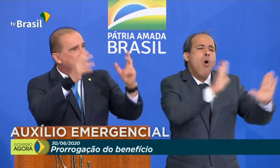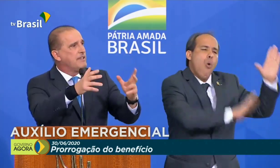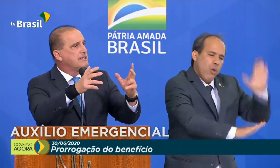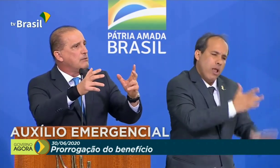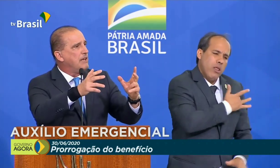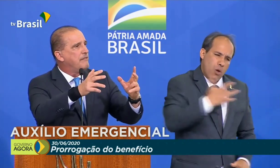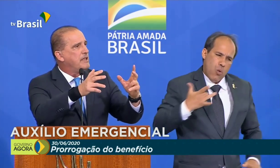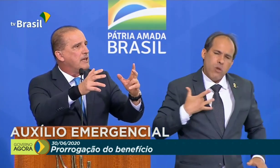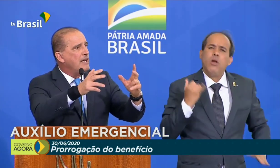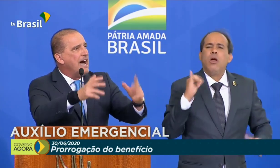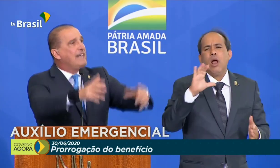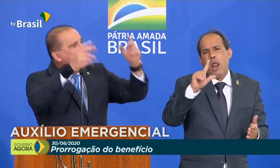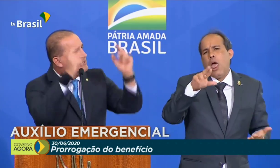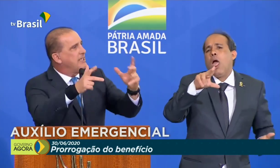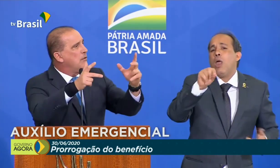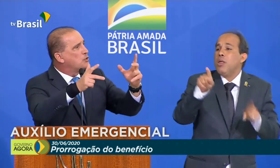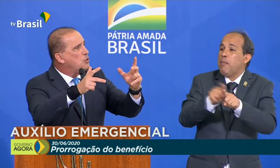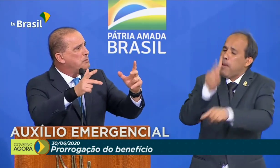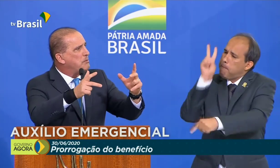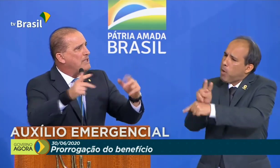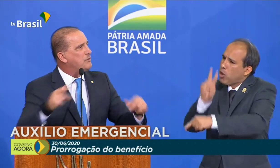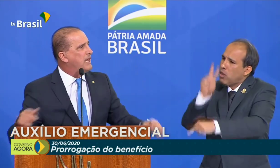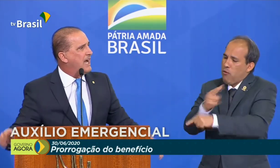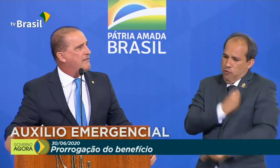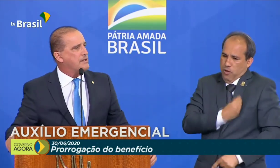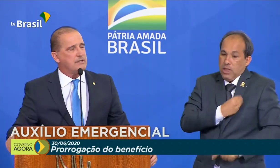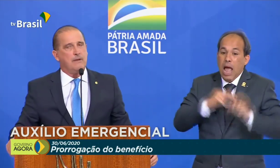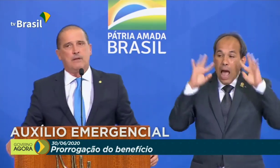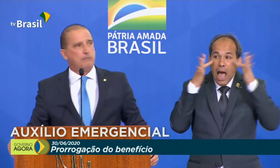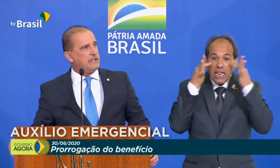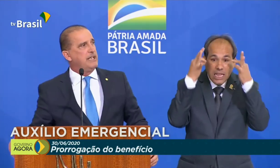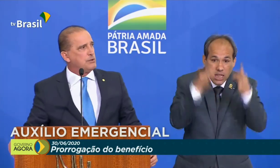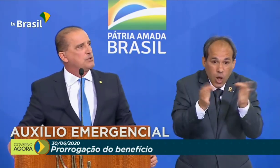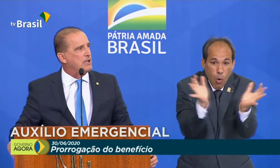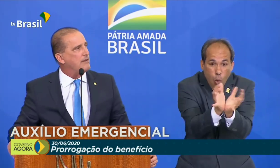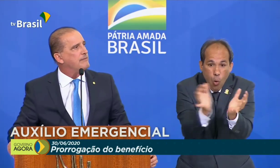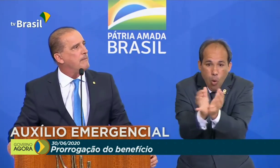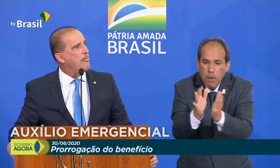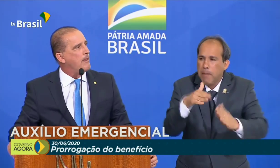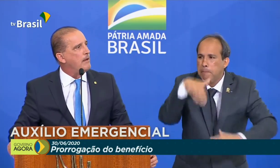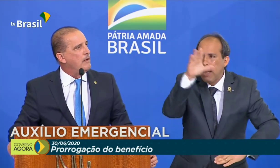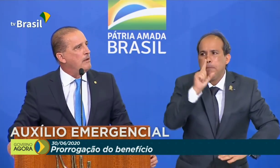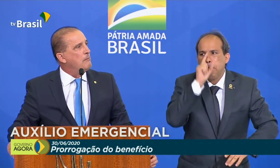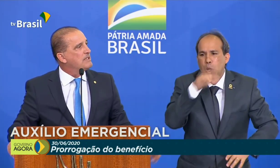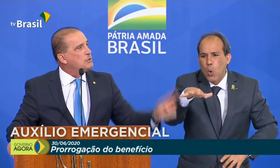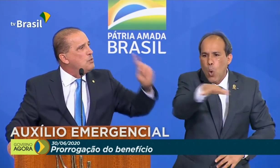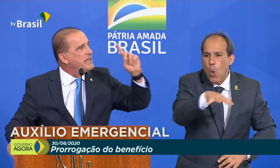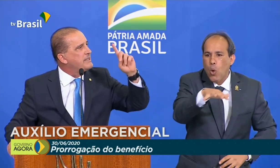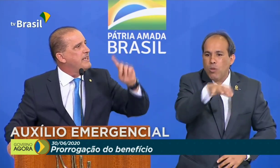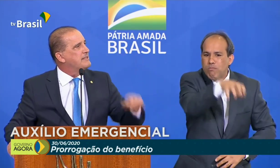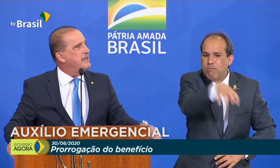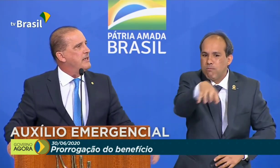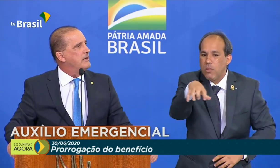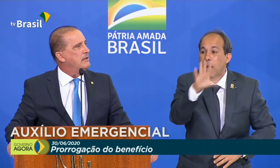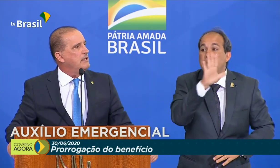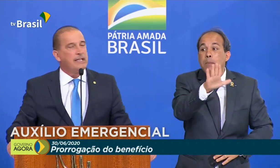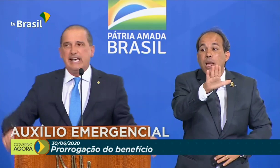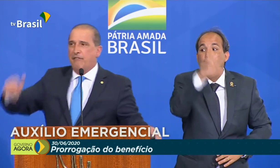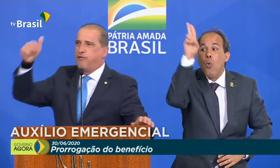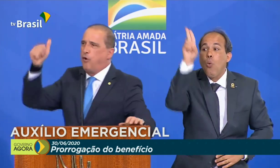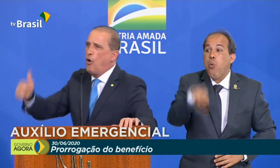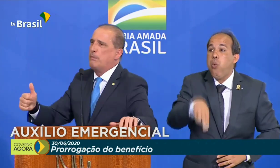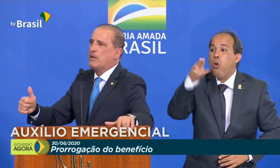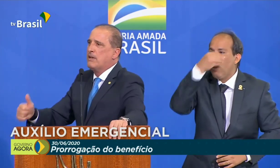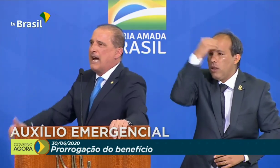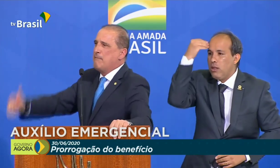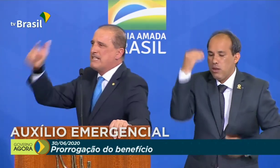a preservação da vida, a atenção aos grupos mais vulneráveis, presidente Gustavo. Mas nunca esquecer que